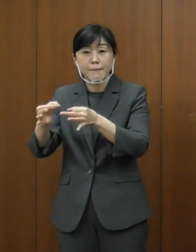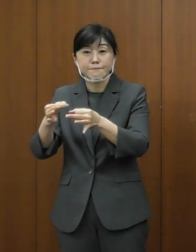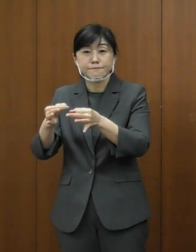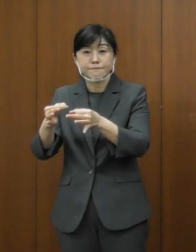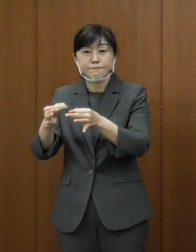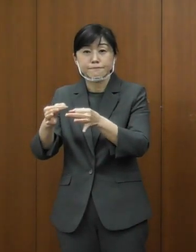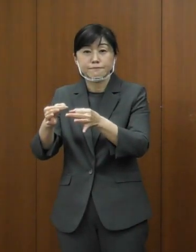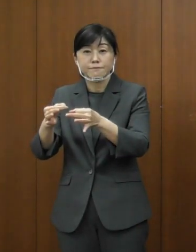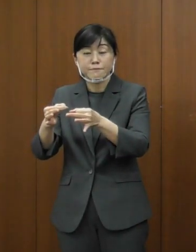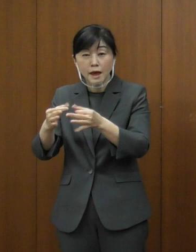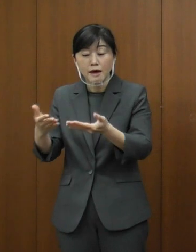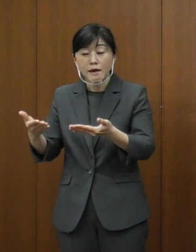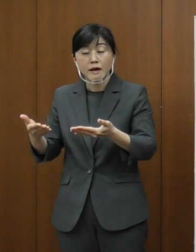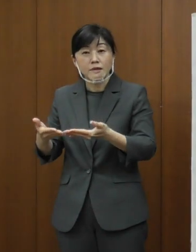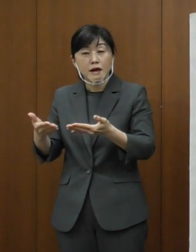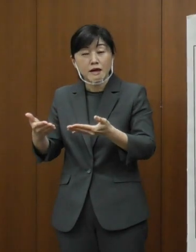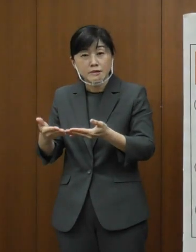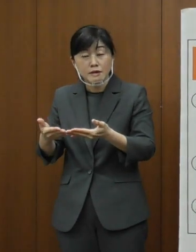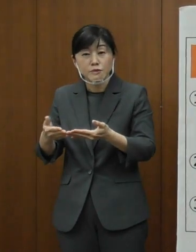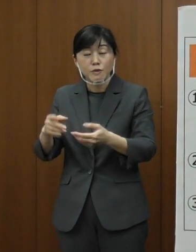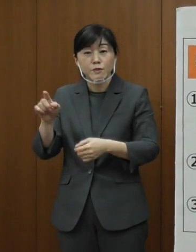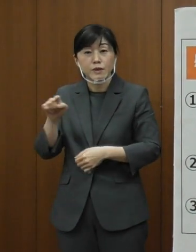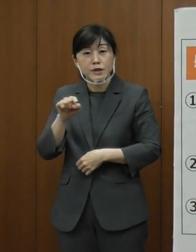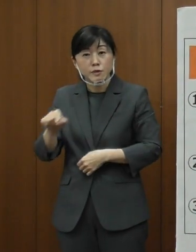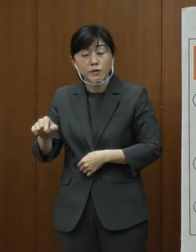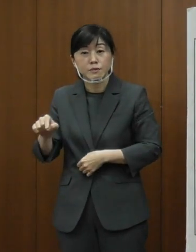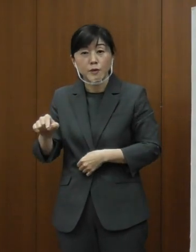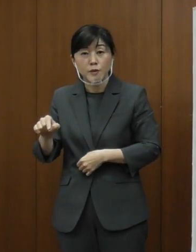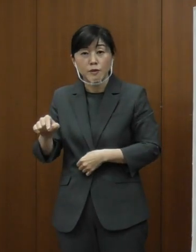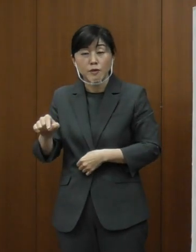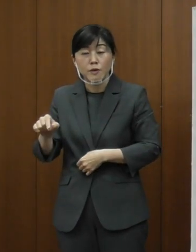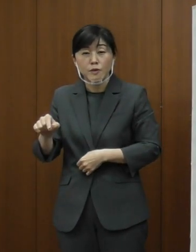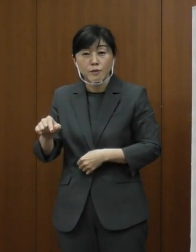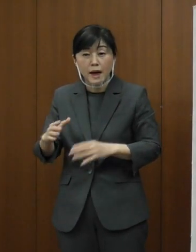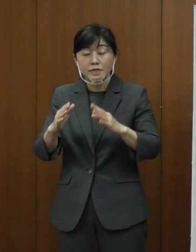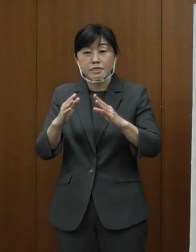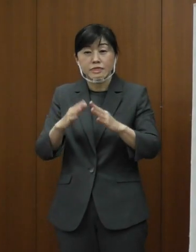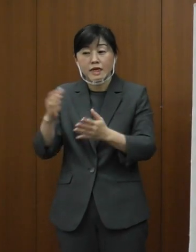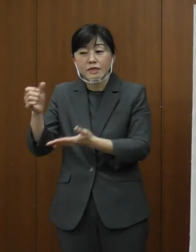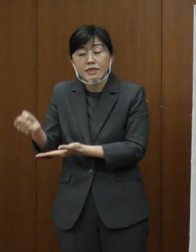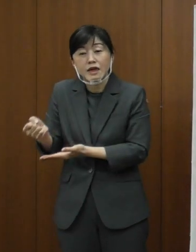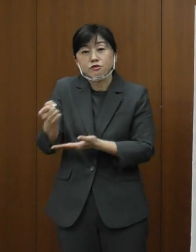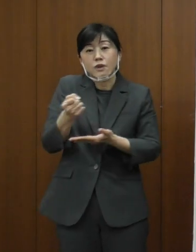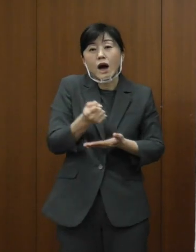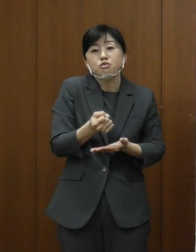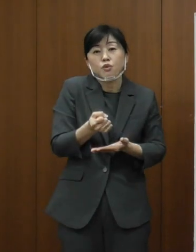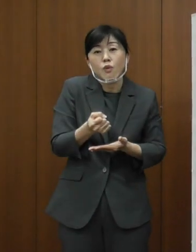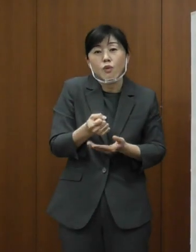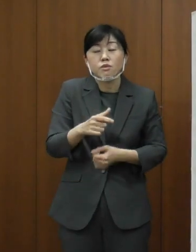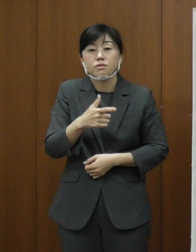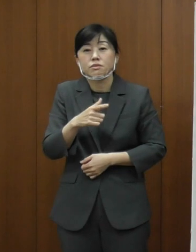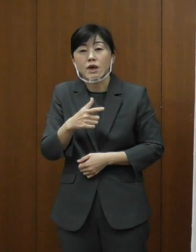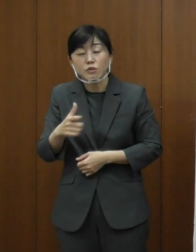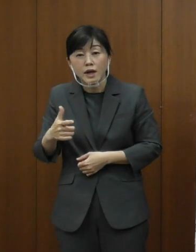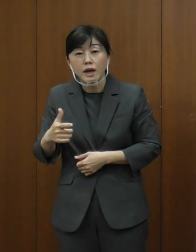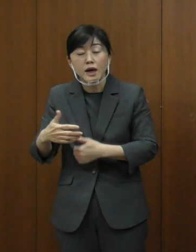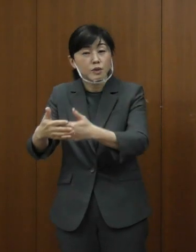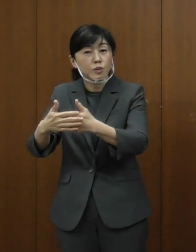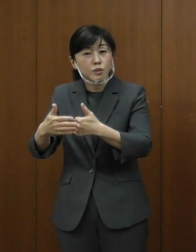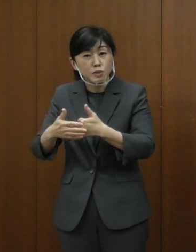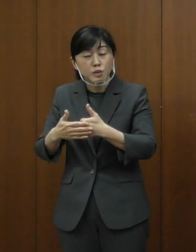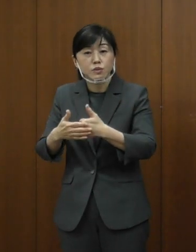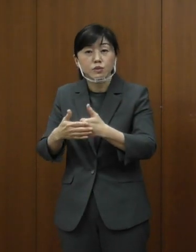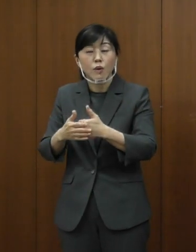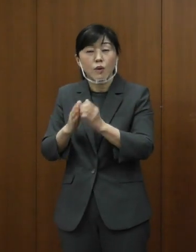営をされている方、働いている方にも、テイクアウトなどで大いに、協力をしていただ